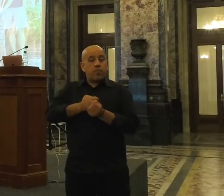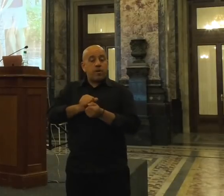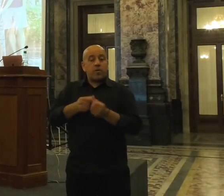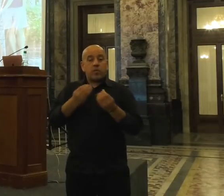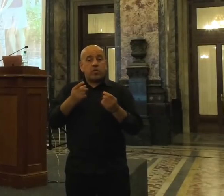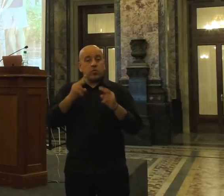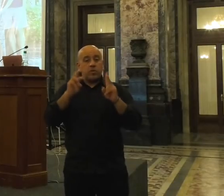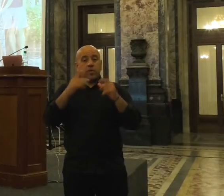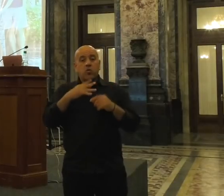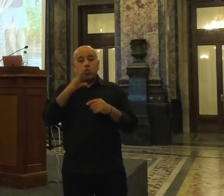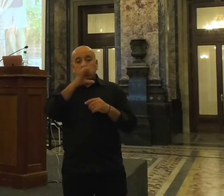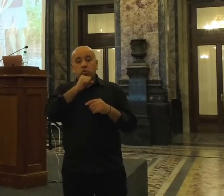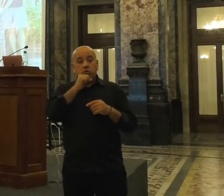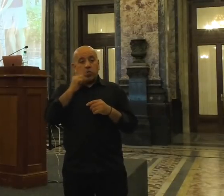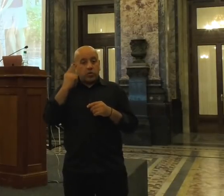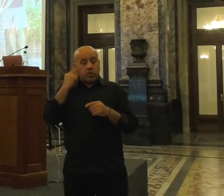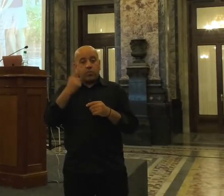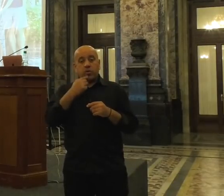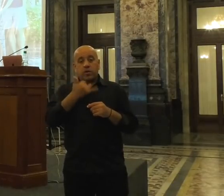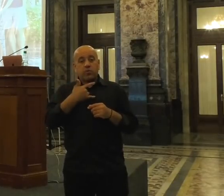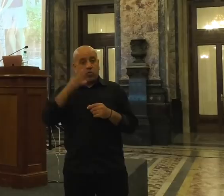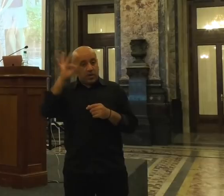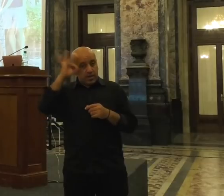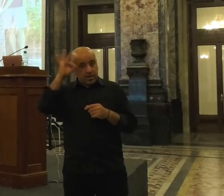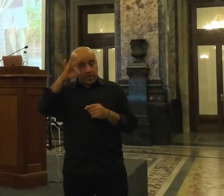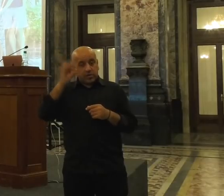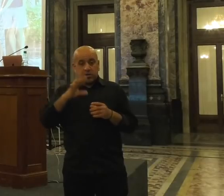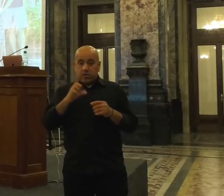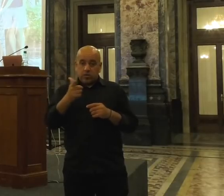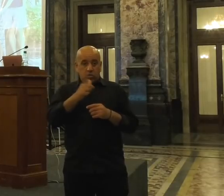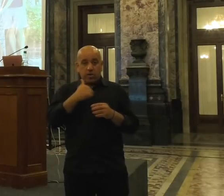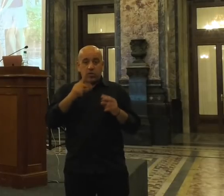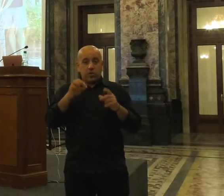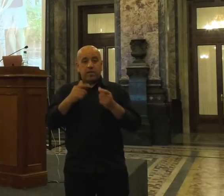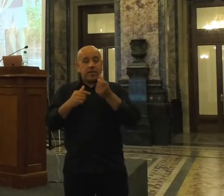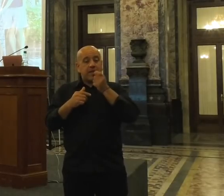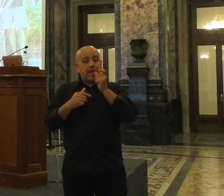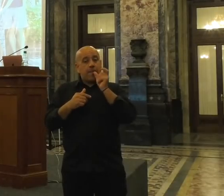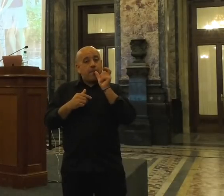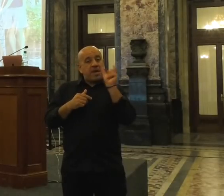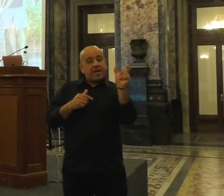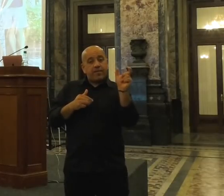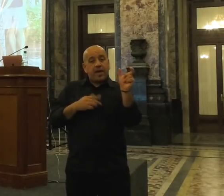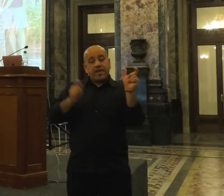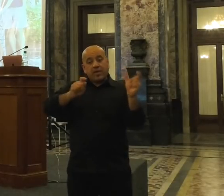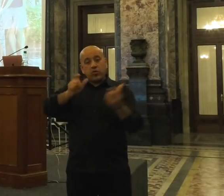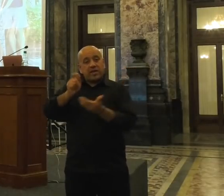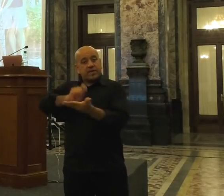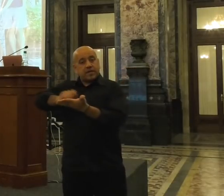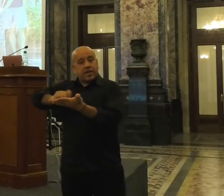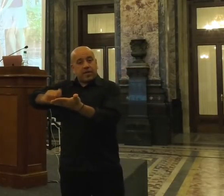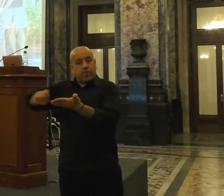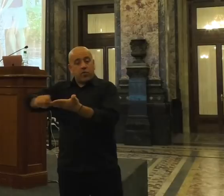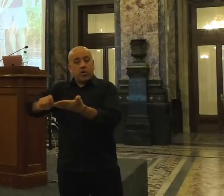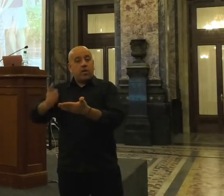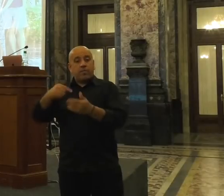código auditivo o no. En inglés, como no hay una correspondencia directa grafema-fonema, se pasa mucho al código auditivo. Pero